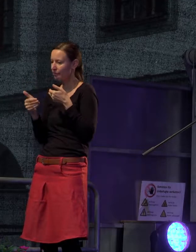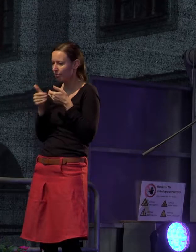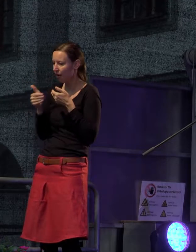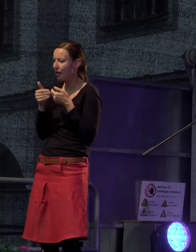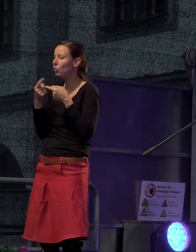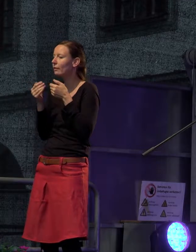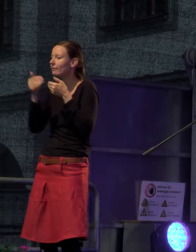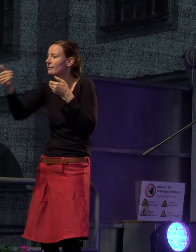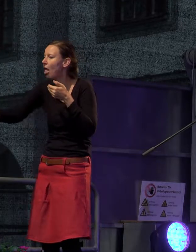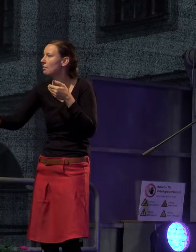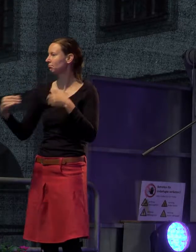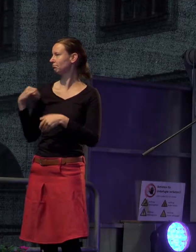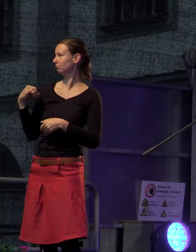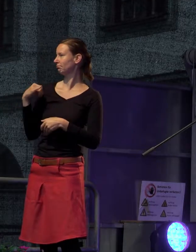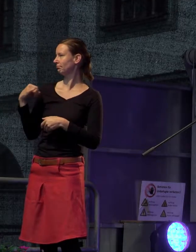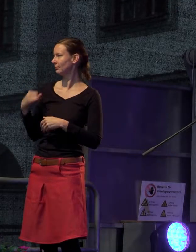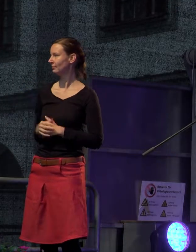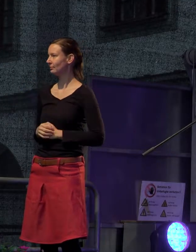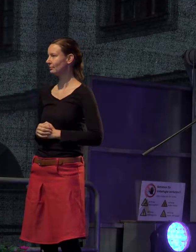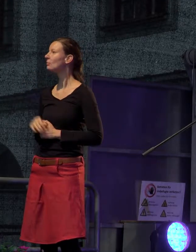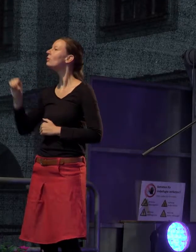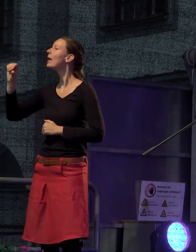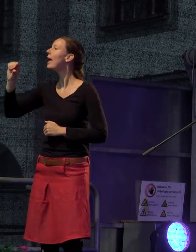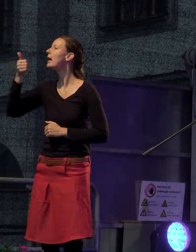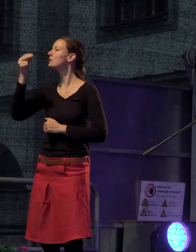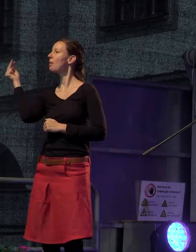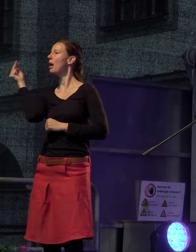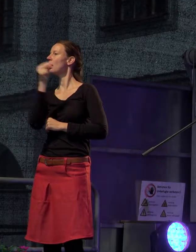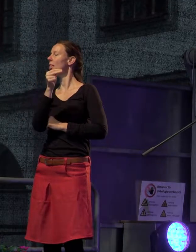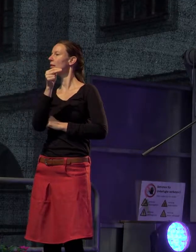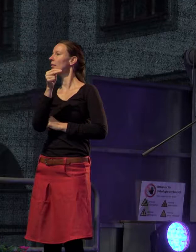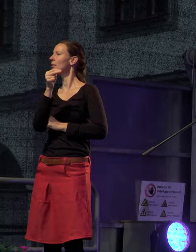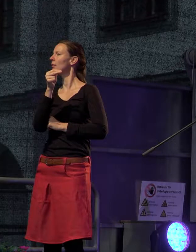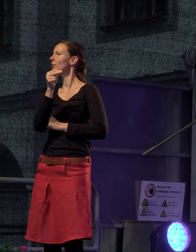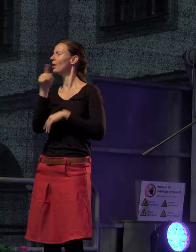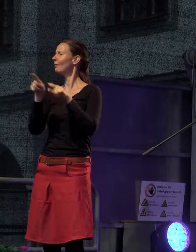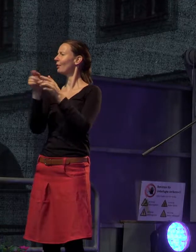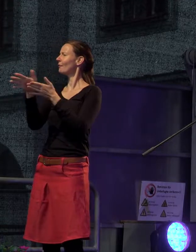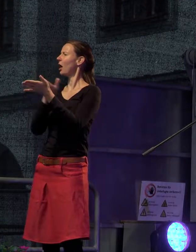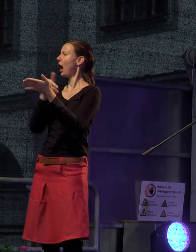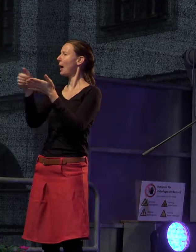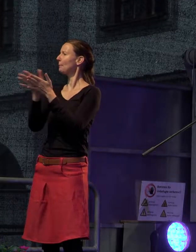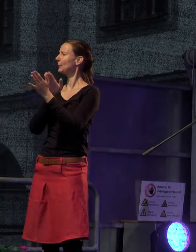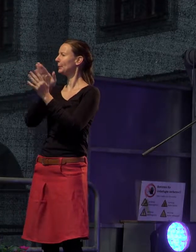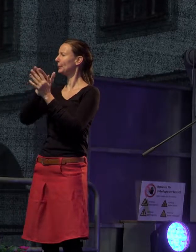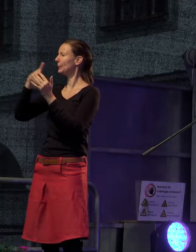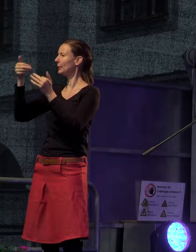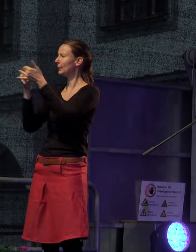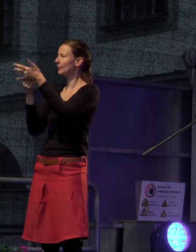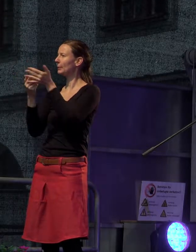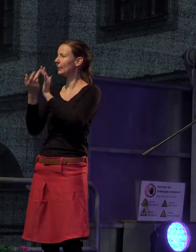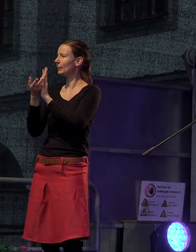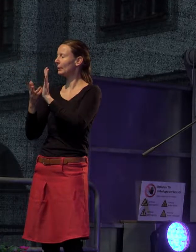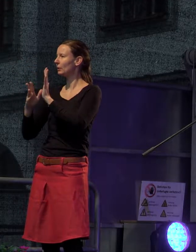auf den ersten blick wirken die bilder wie feine farbschlieren die sich bei näherer betrachtung